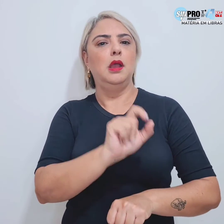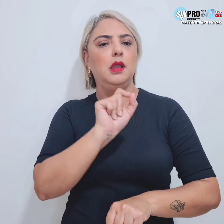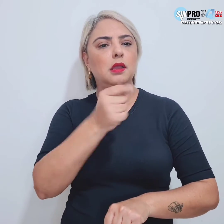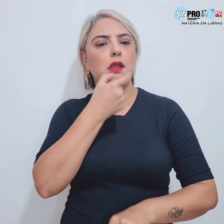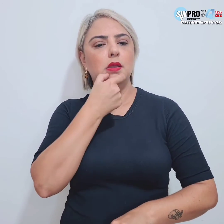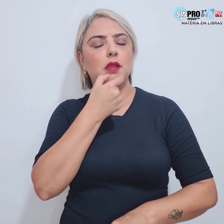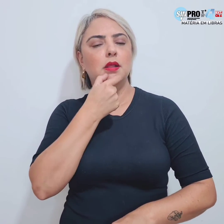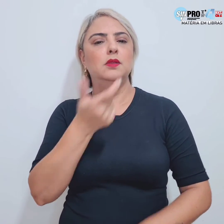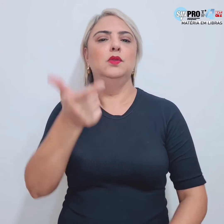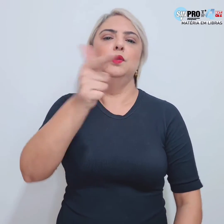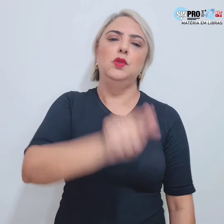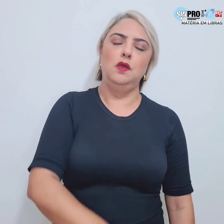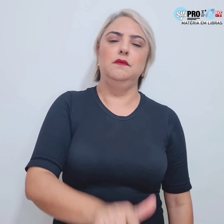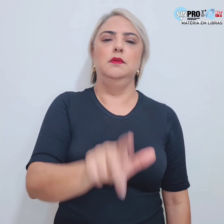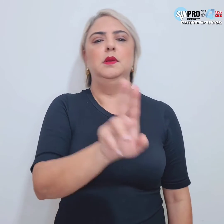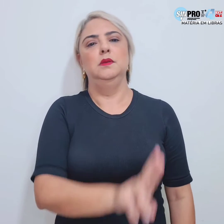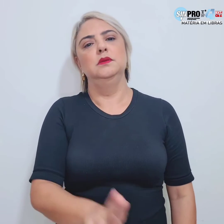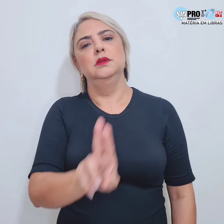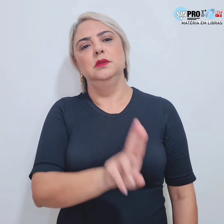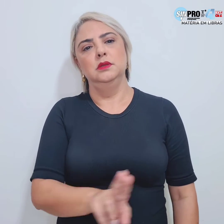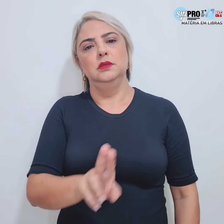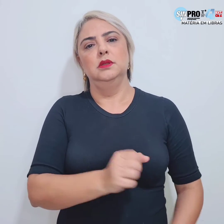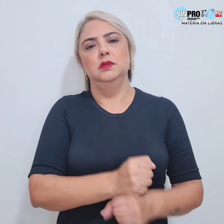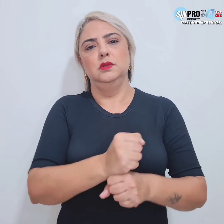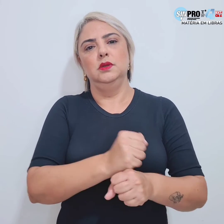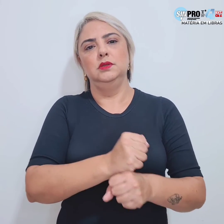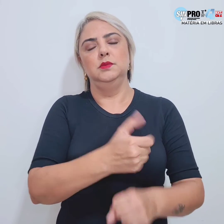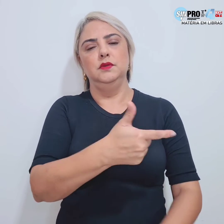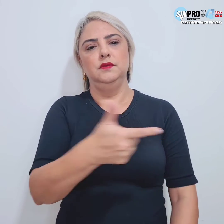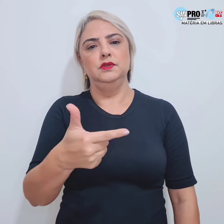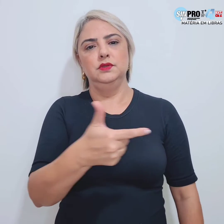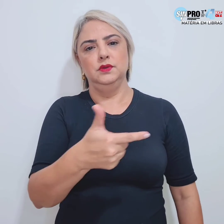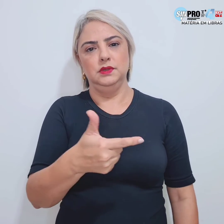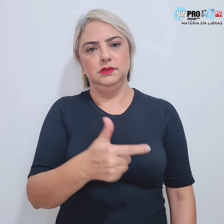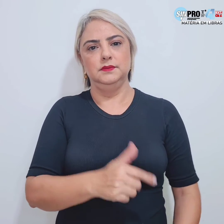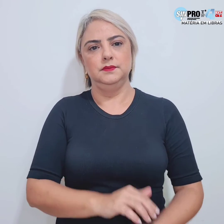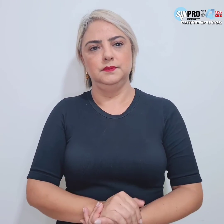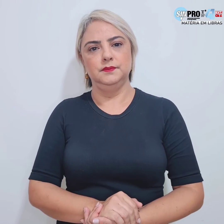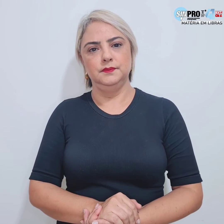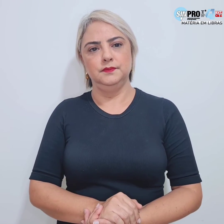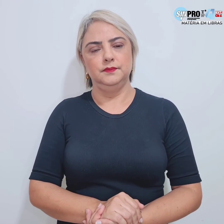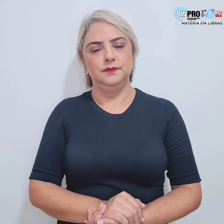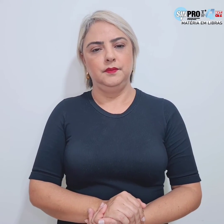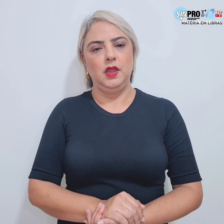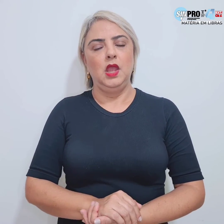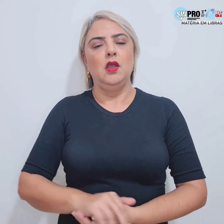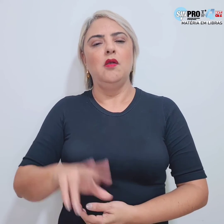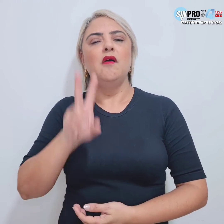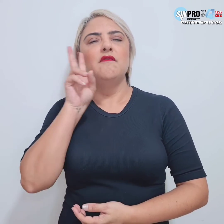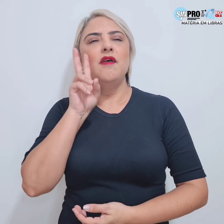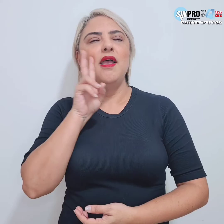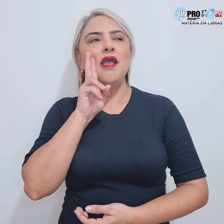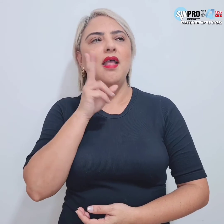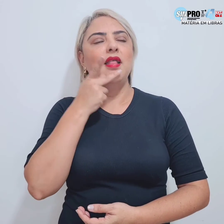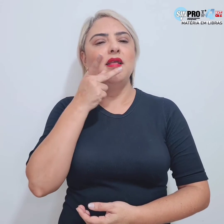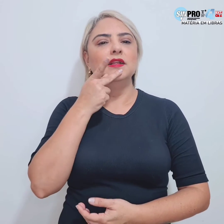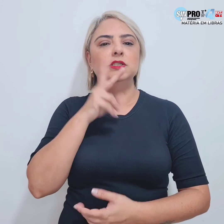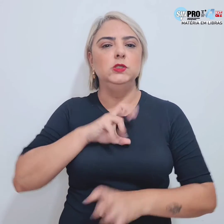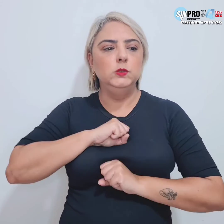novamente utilizada em 2022. Com o velho discurso de ódio contra